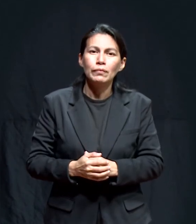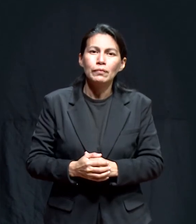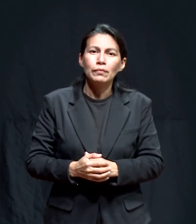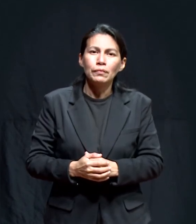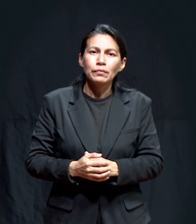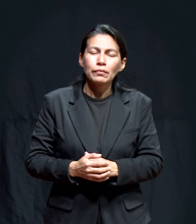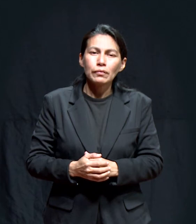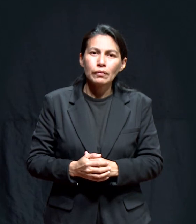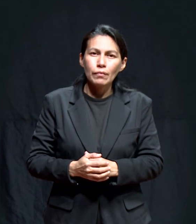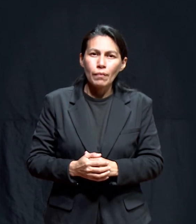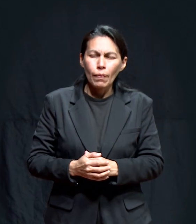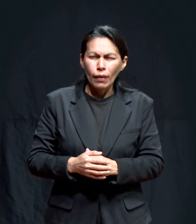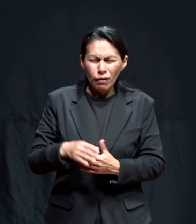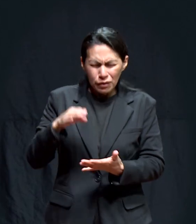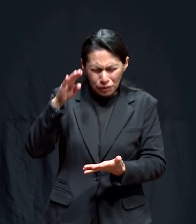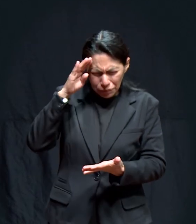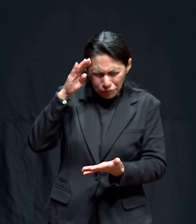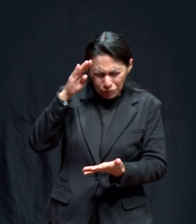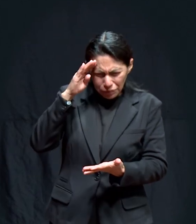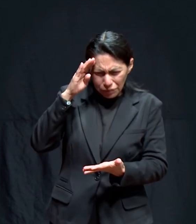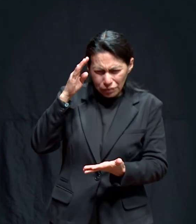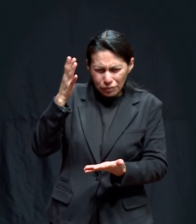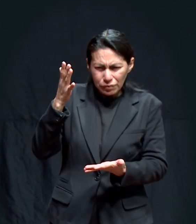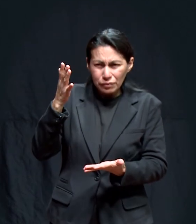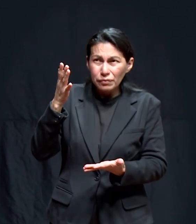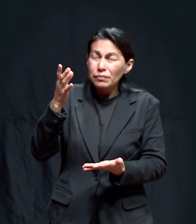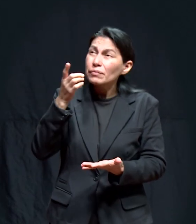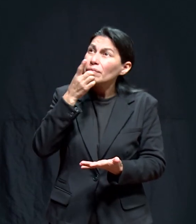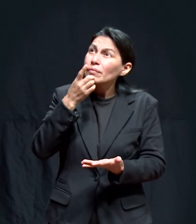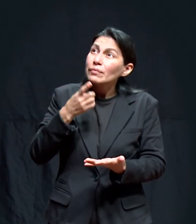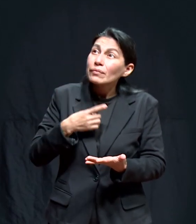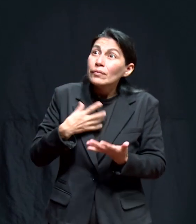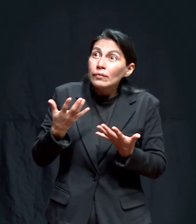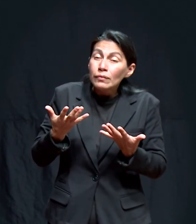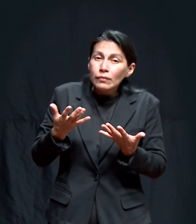¿qué me quieres decir con esto?